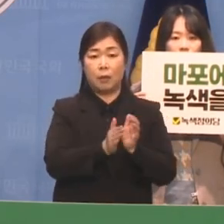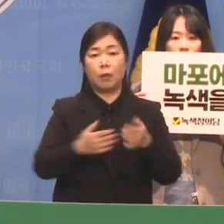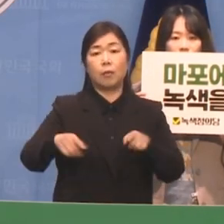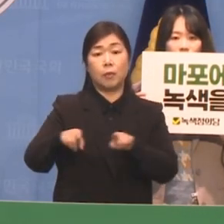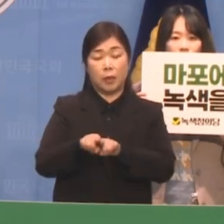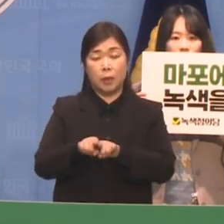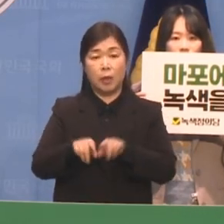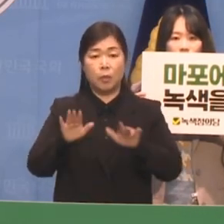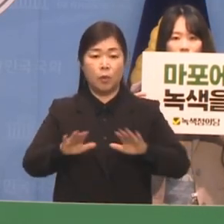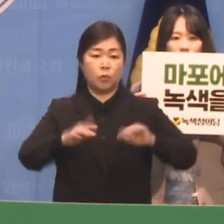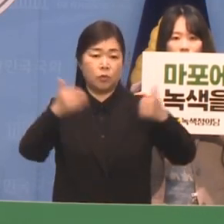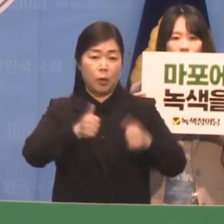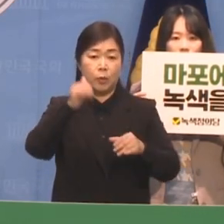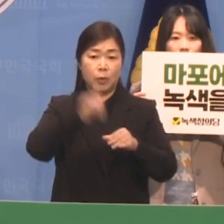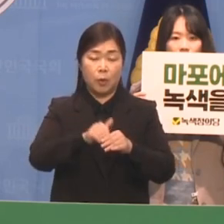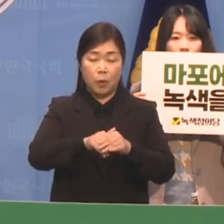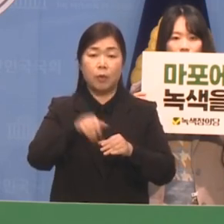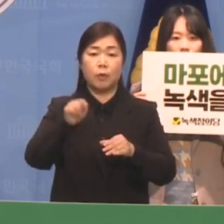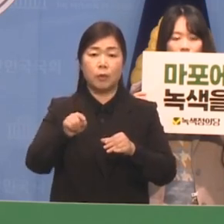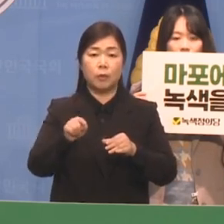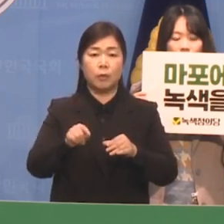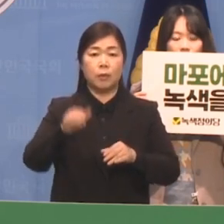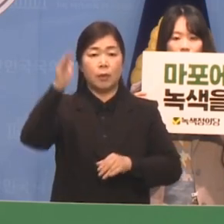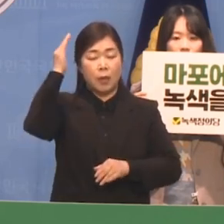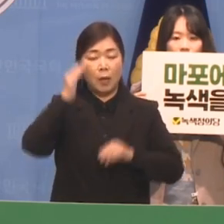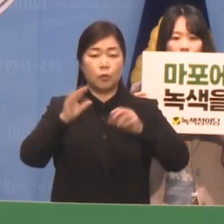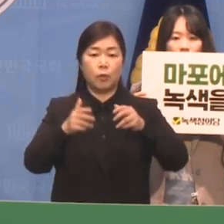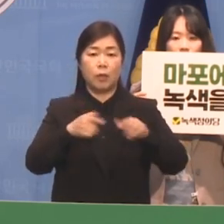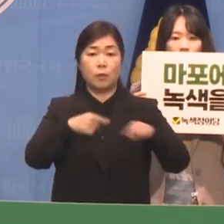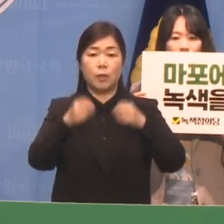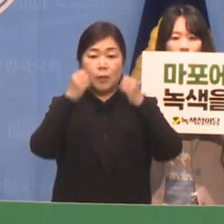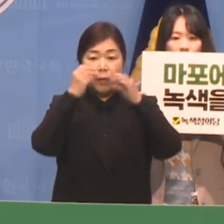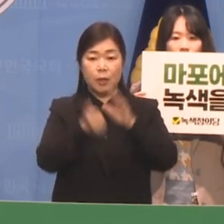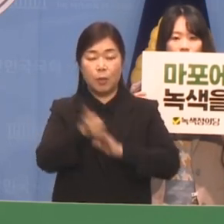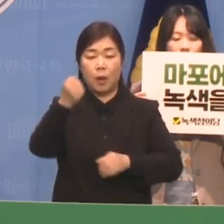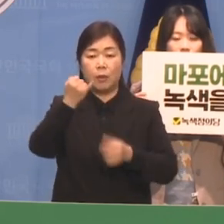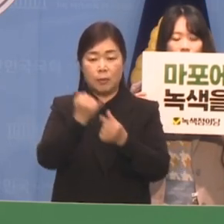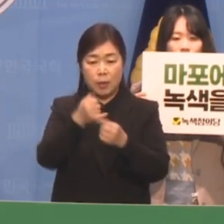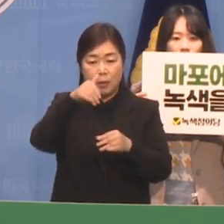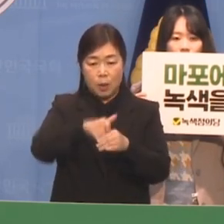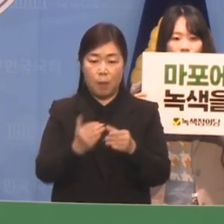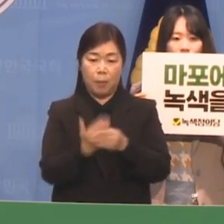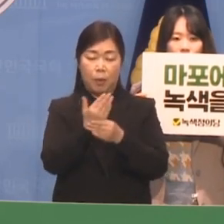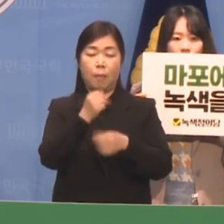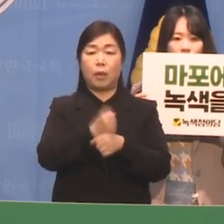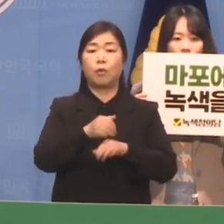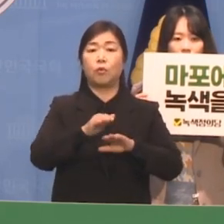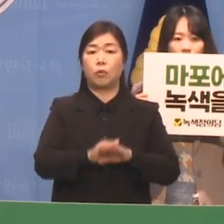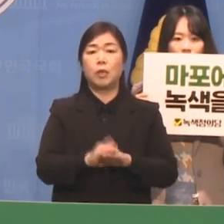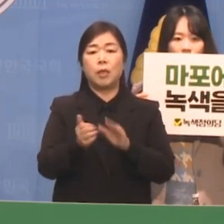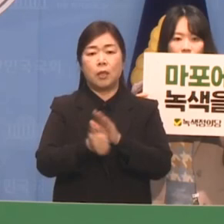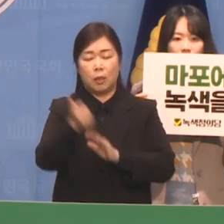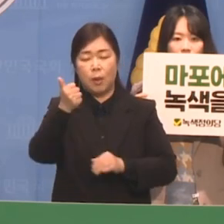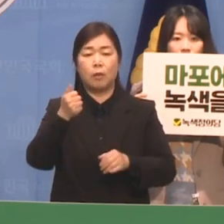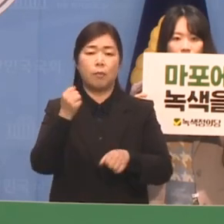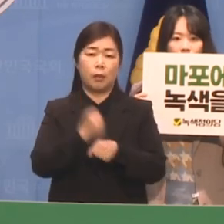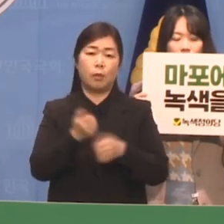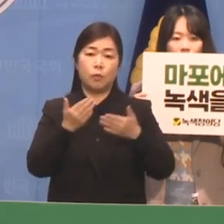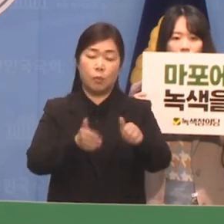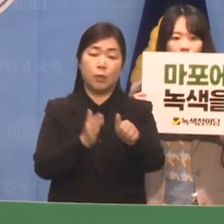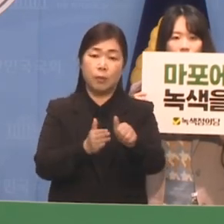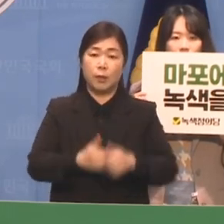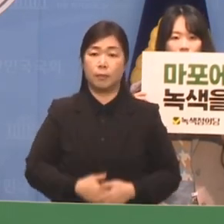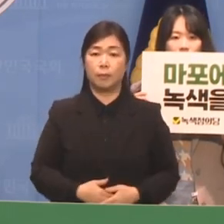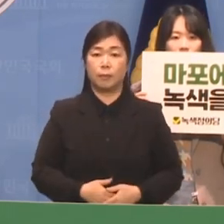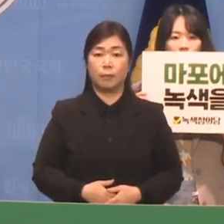이번 총선을 대한민국 정치의 새로운 희망을 싹 틔우는 선거로 만들어 주십시오. 대한민국에서 변화가 가장 먼저